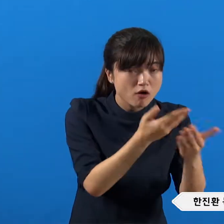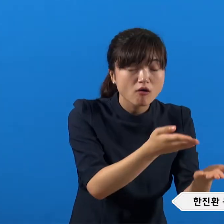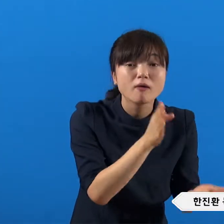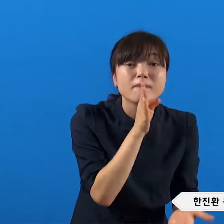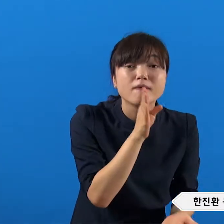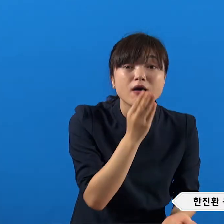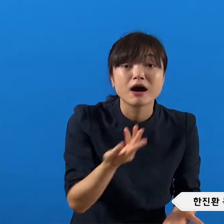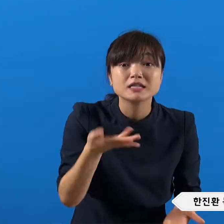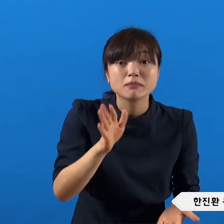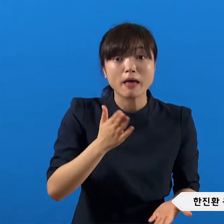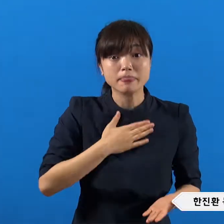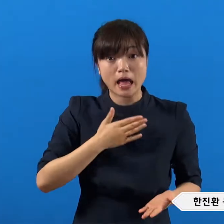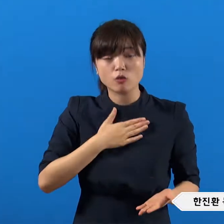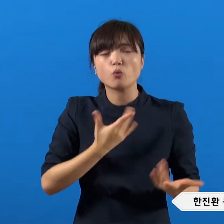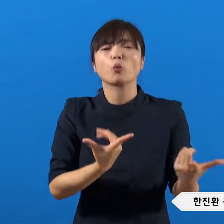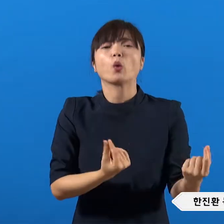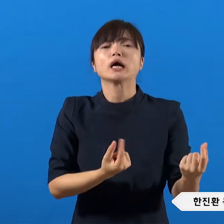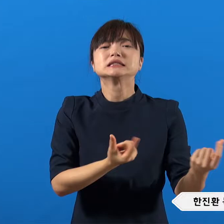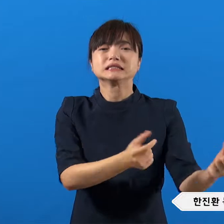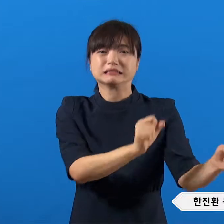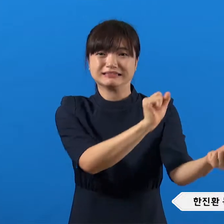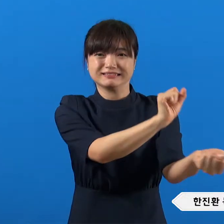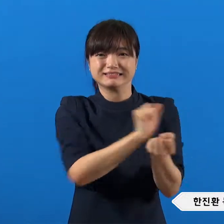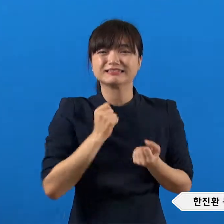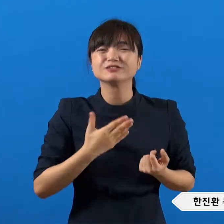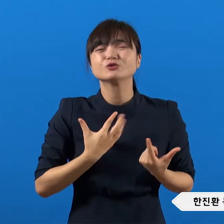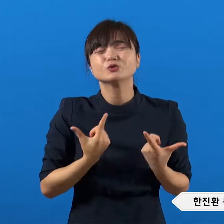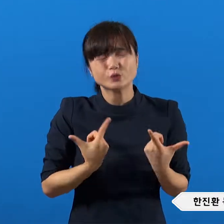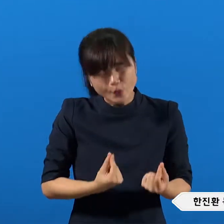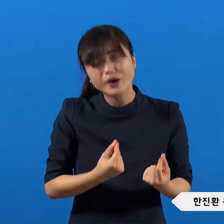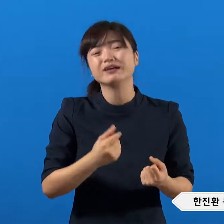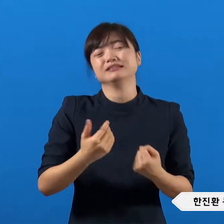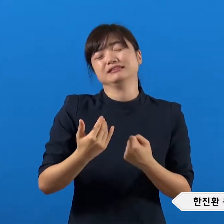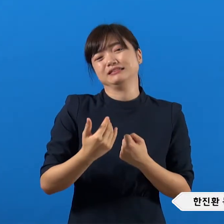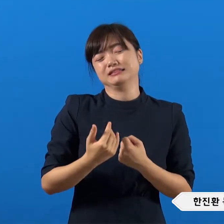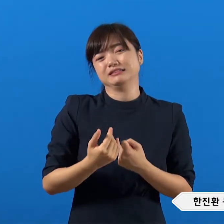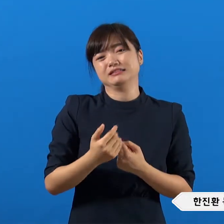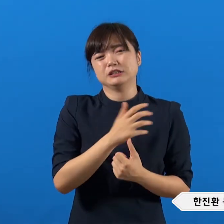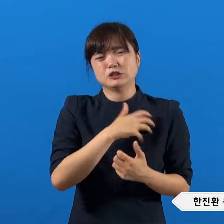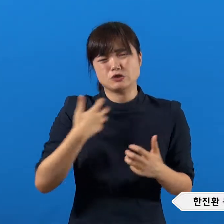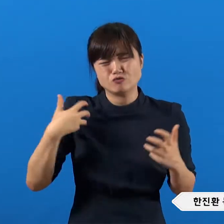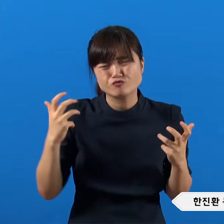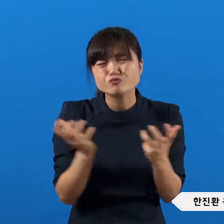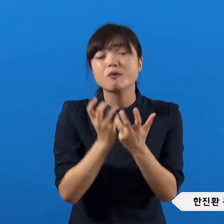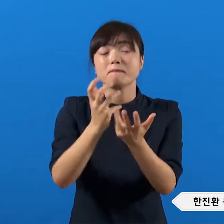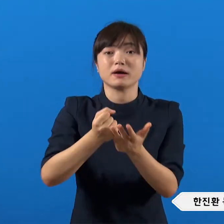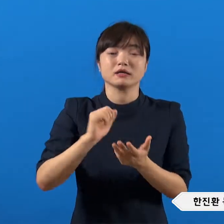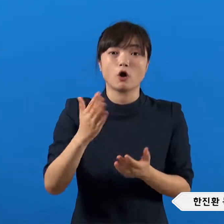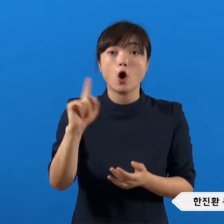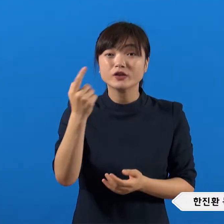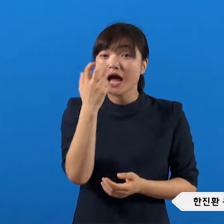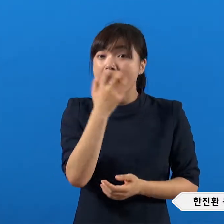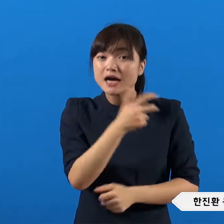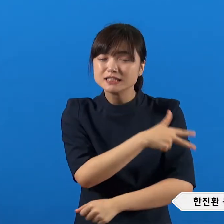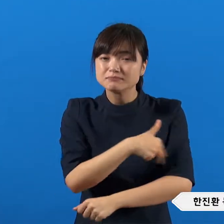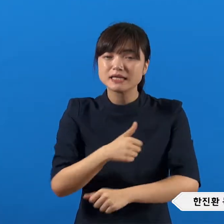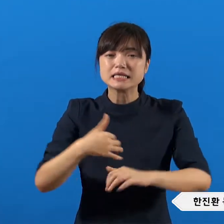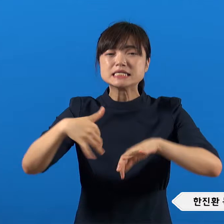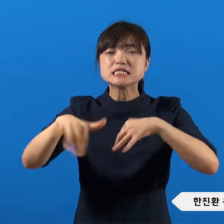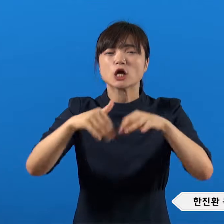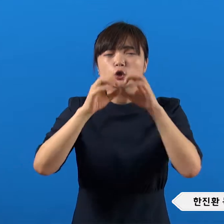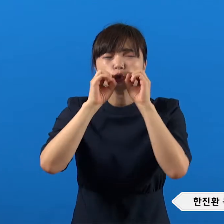구원하지만 전도하는 나 자신을 영적으로 충만하게 해줍니다. 어떤 집사님은